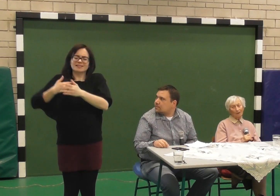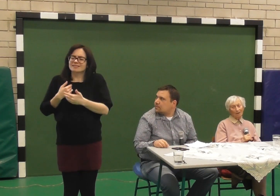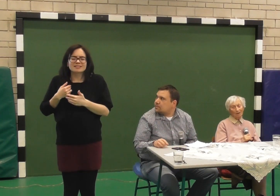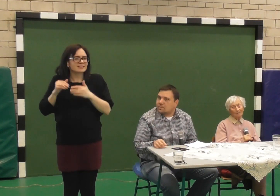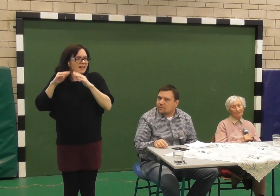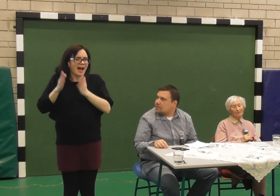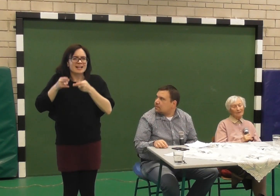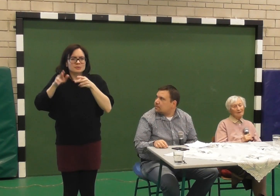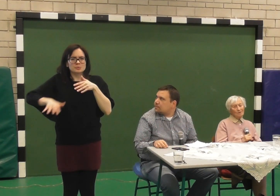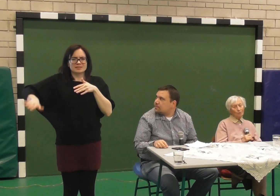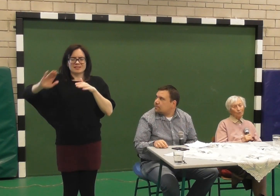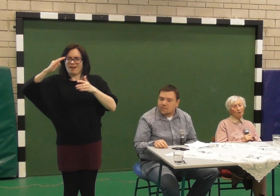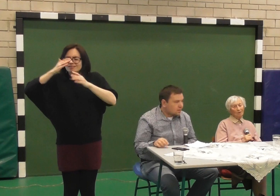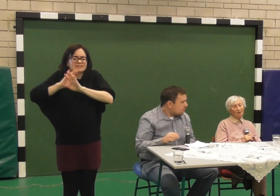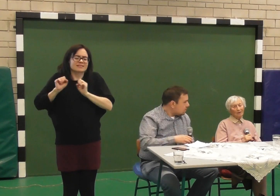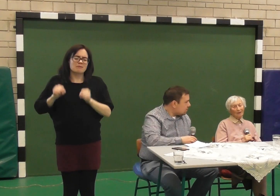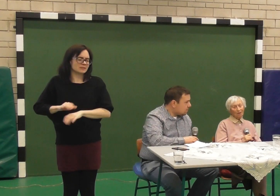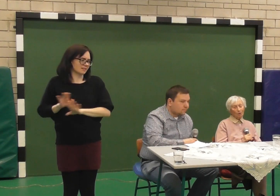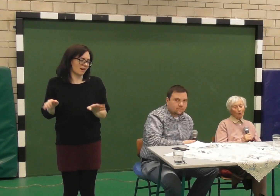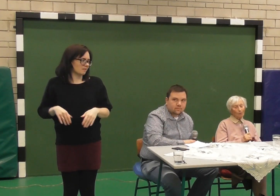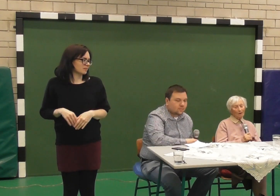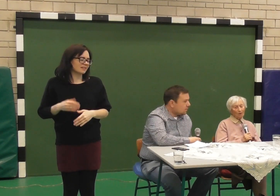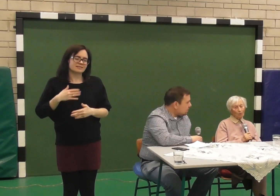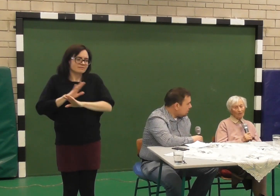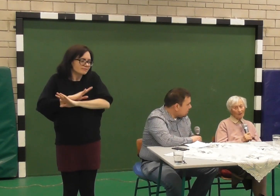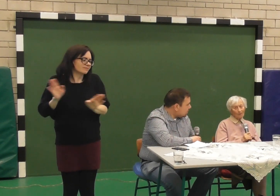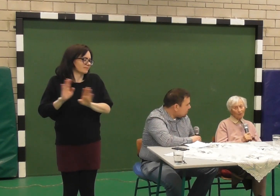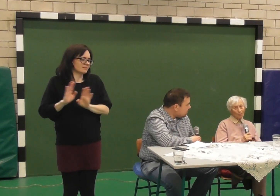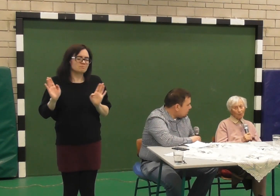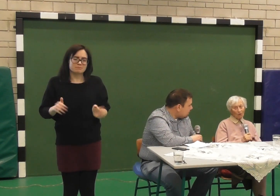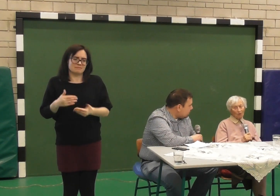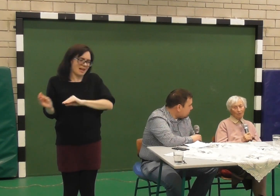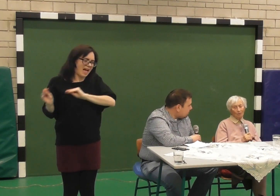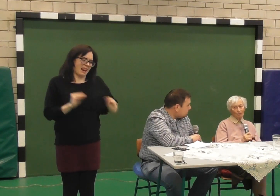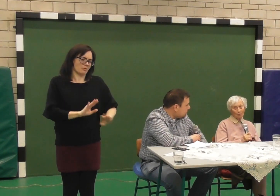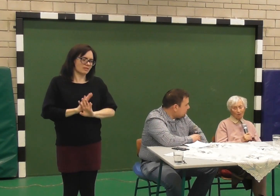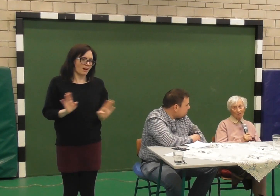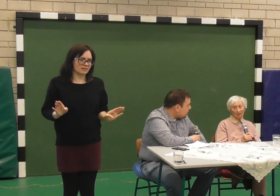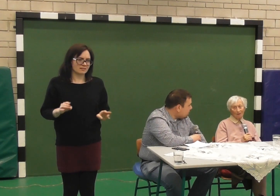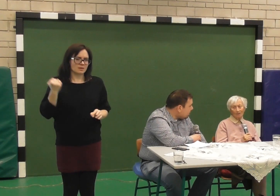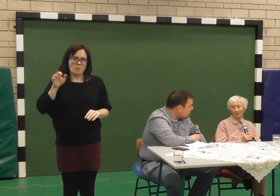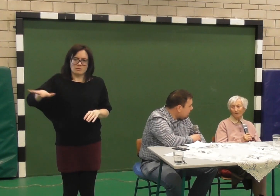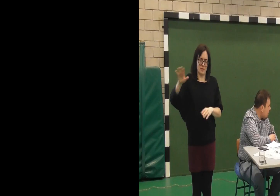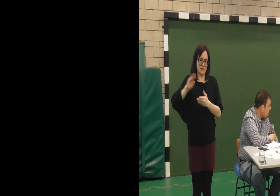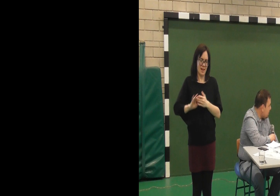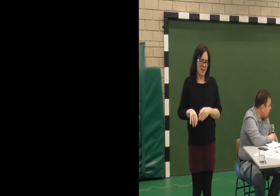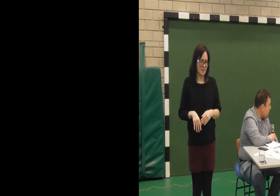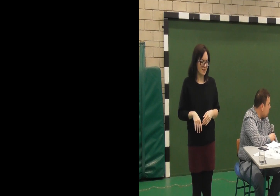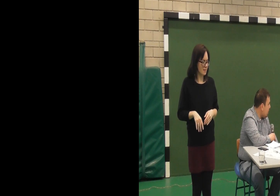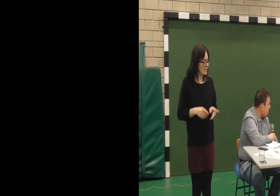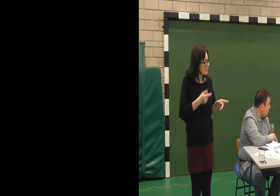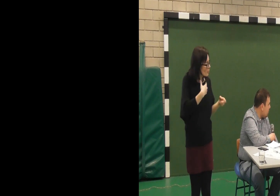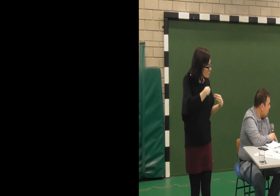elmenni. Úgyhogy annyira vártam, hogy bárhová menjünk, csak Osztra. Karanténben tetszettek lenni, a